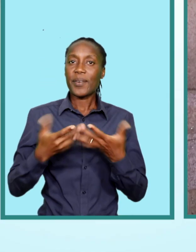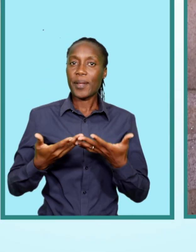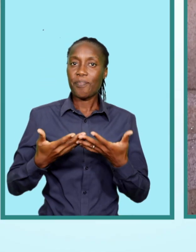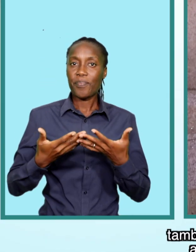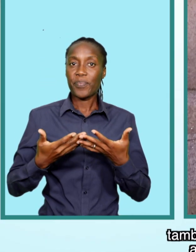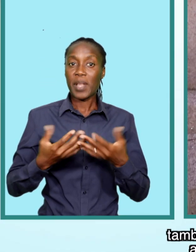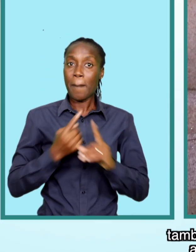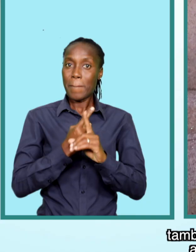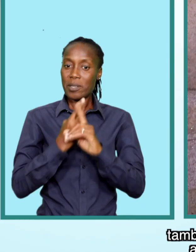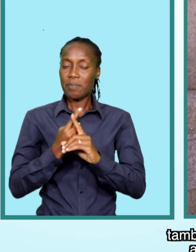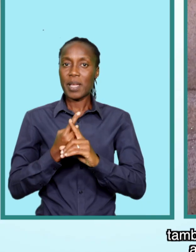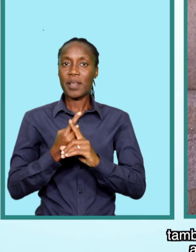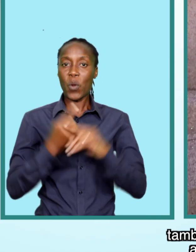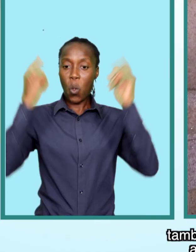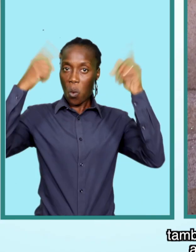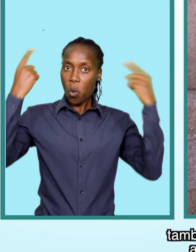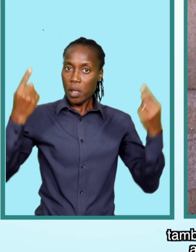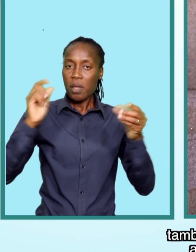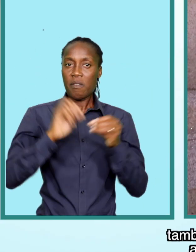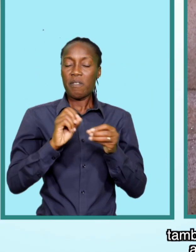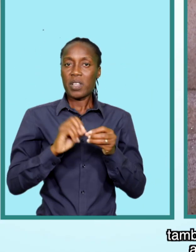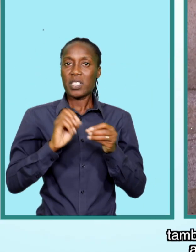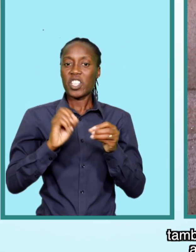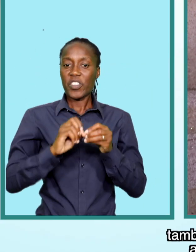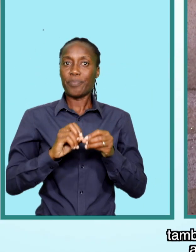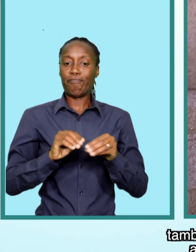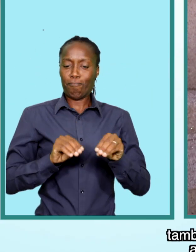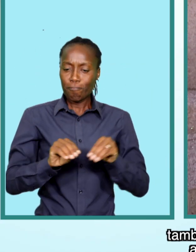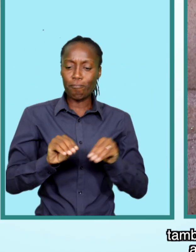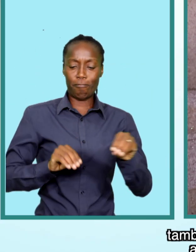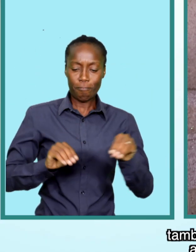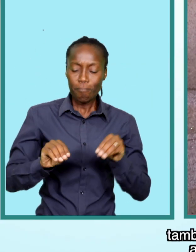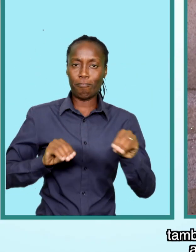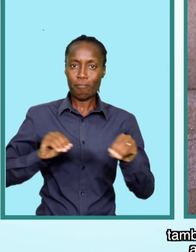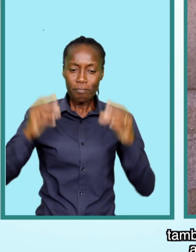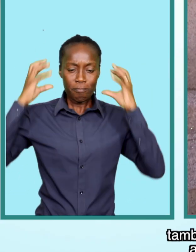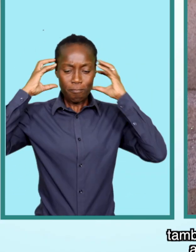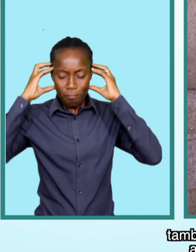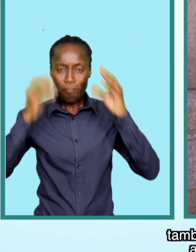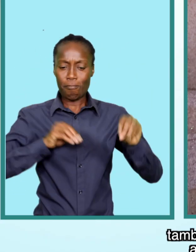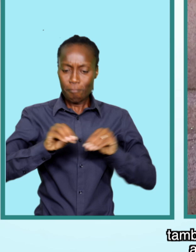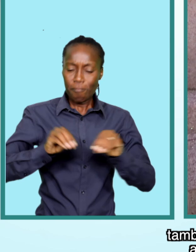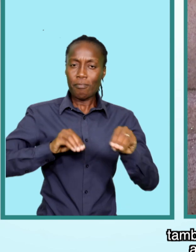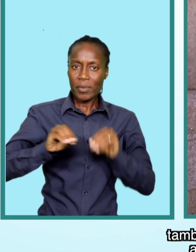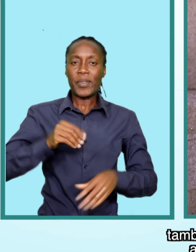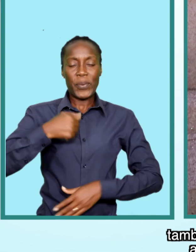sim. Também gostaria de tocar nos casamentos, como